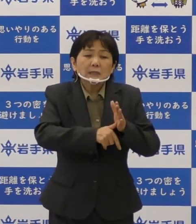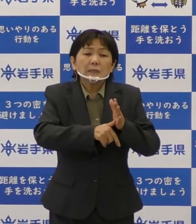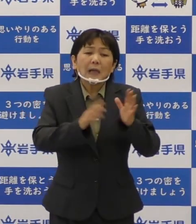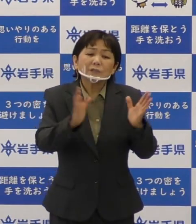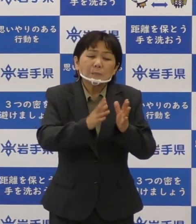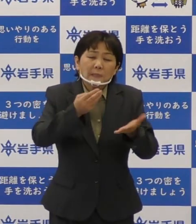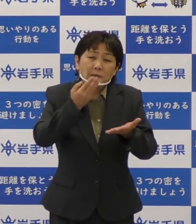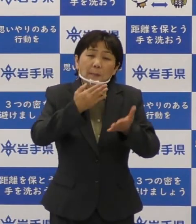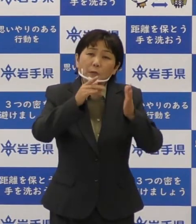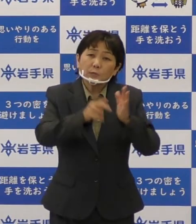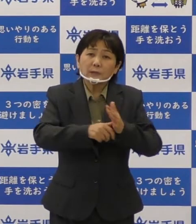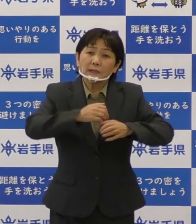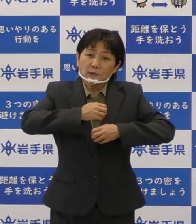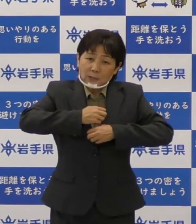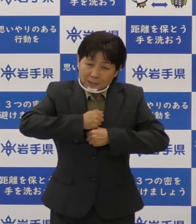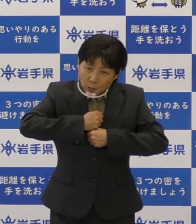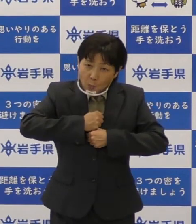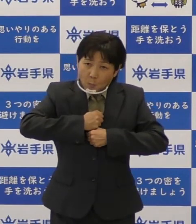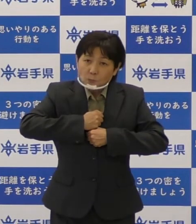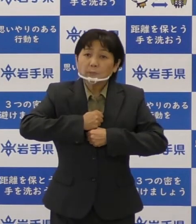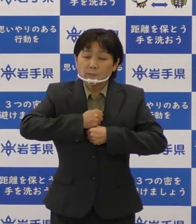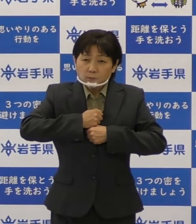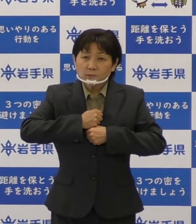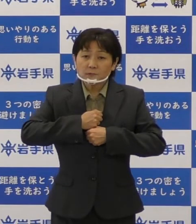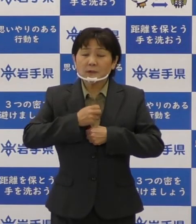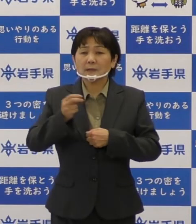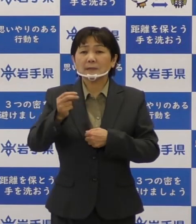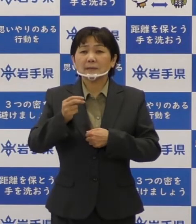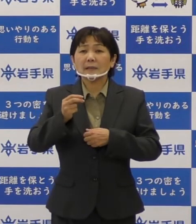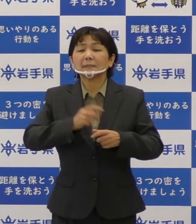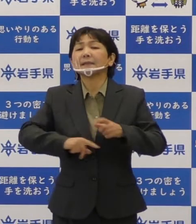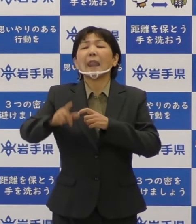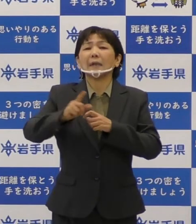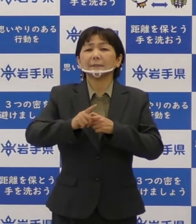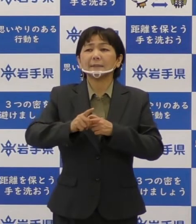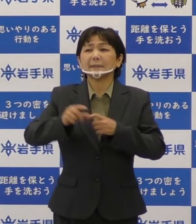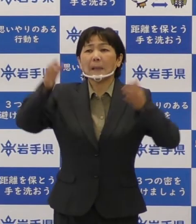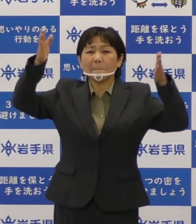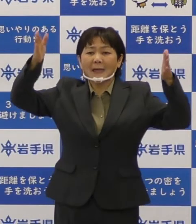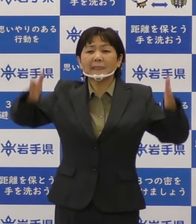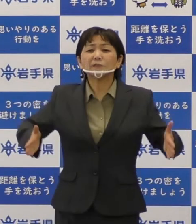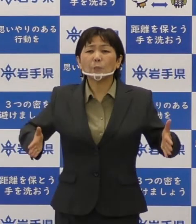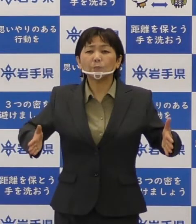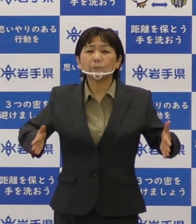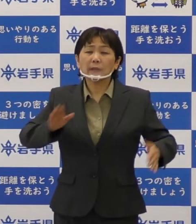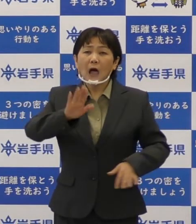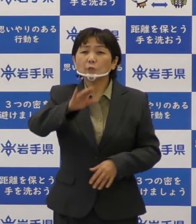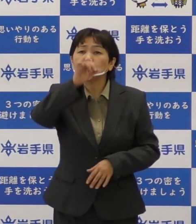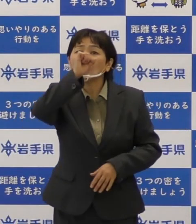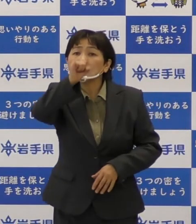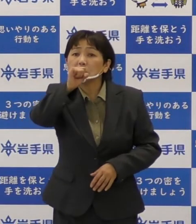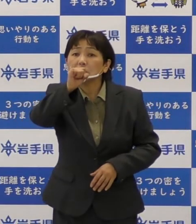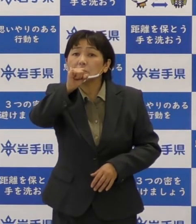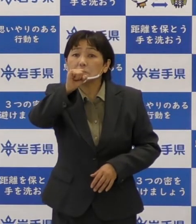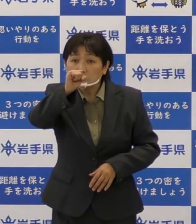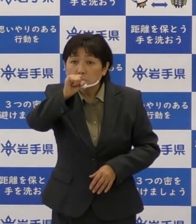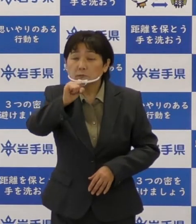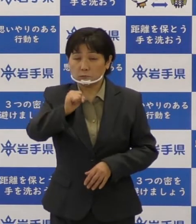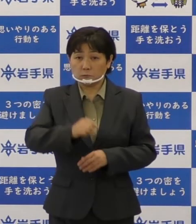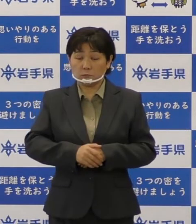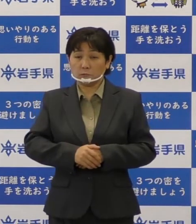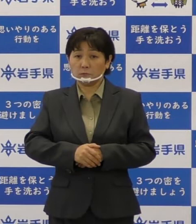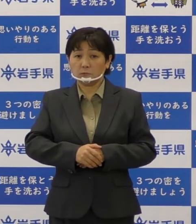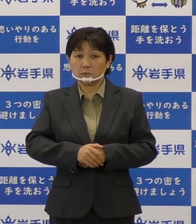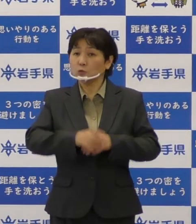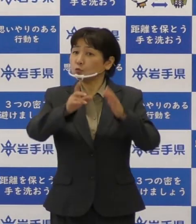はりパーティションとかがあるというふうに話をして、その時は4人という人数は言及されて